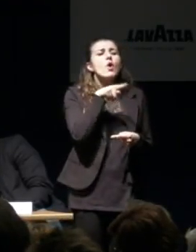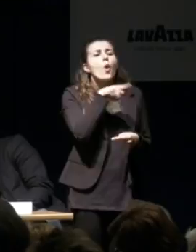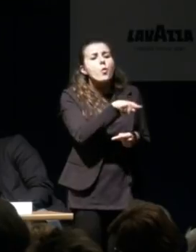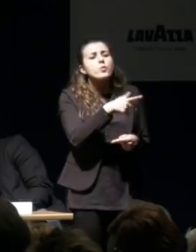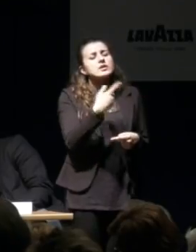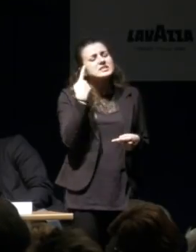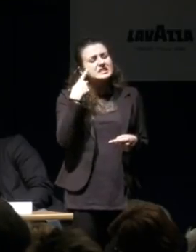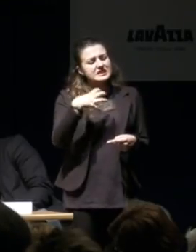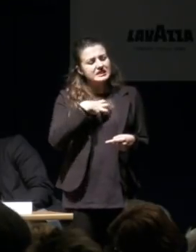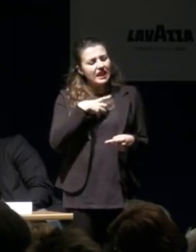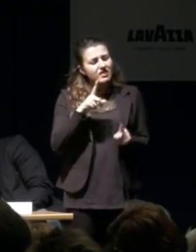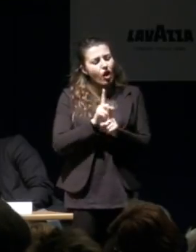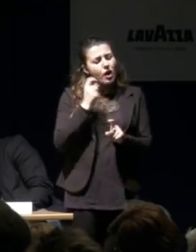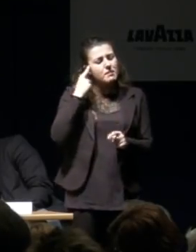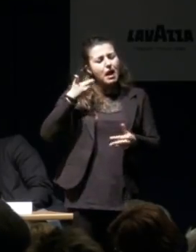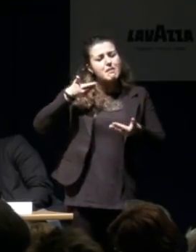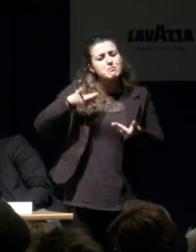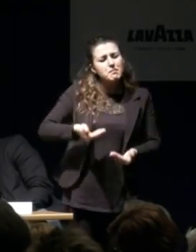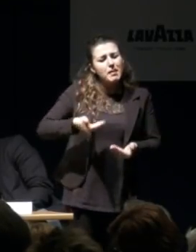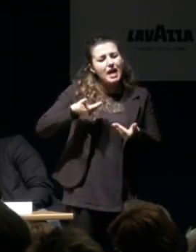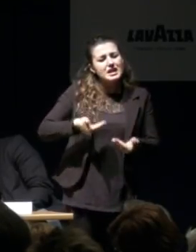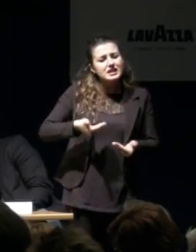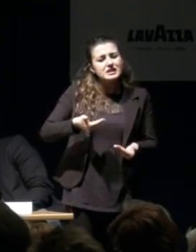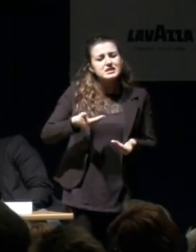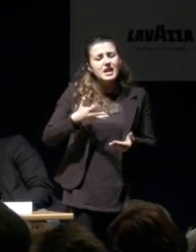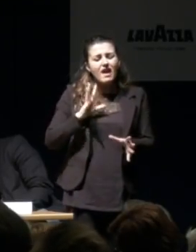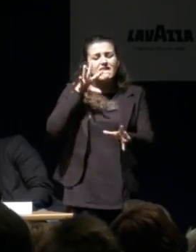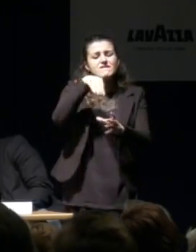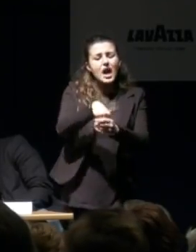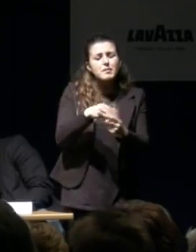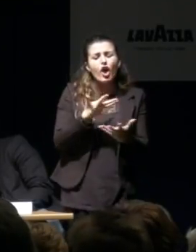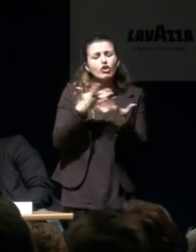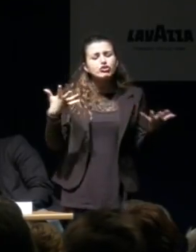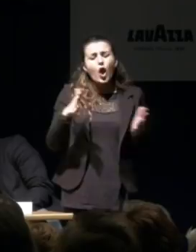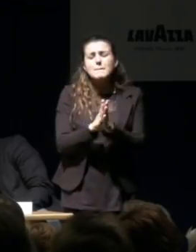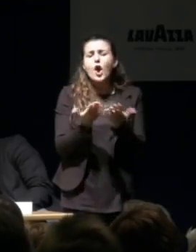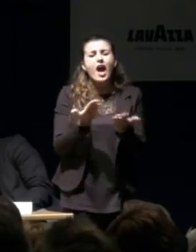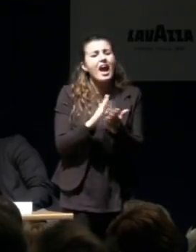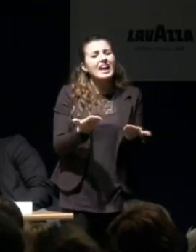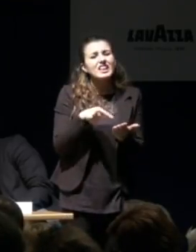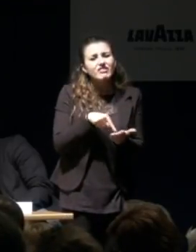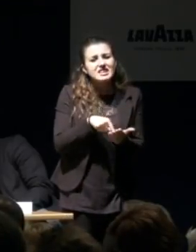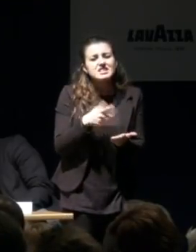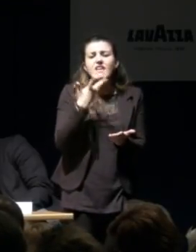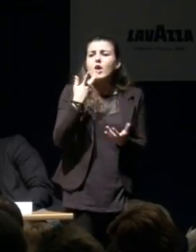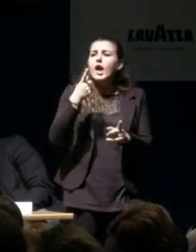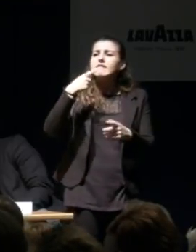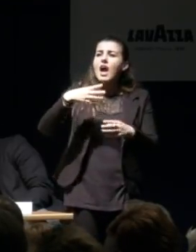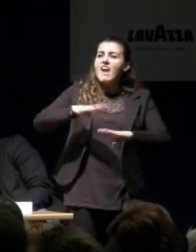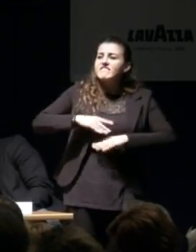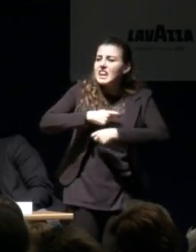sentiva il peso del far parte troppo della rivista voleva aprire le finestre